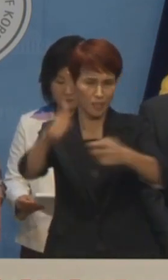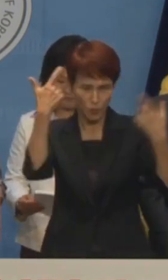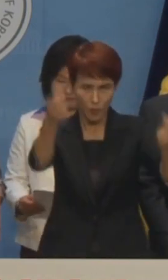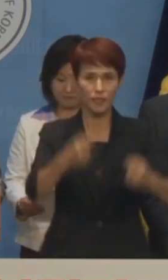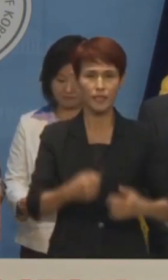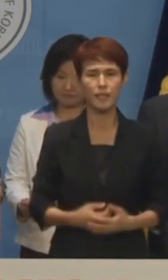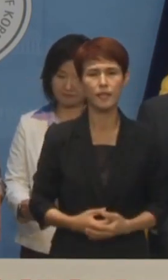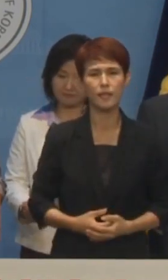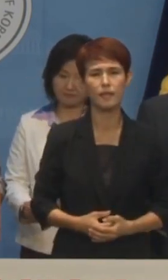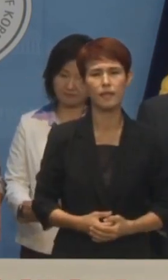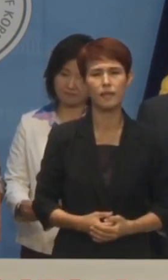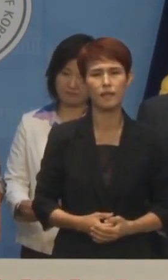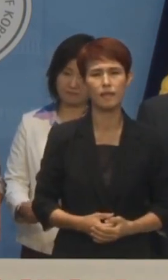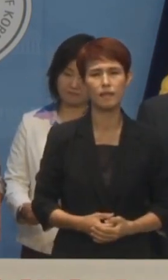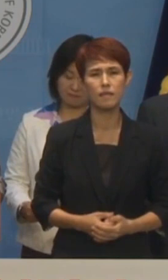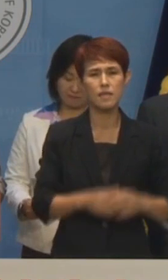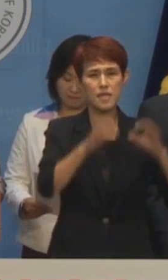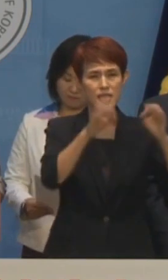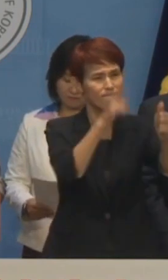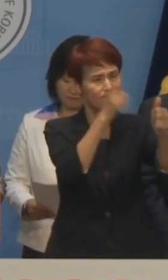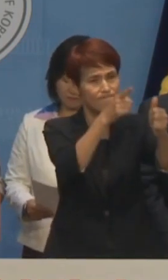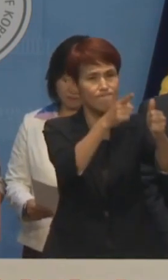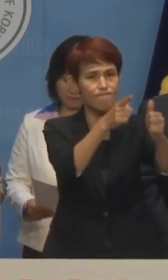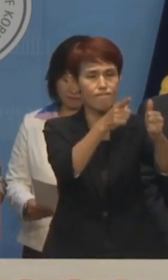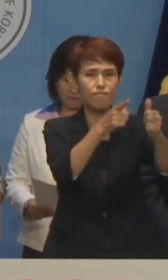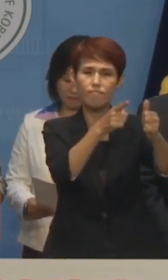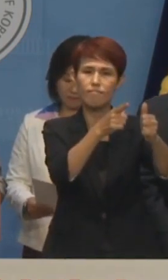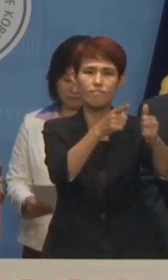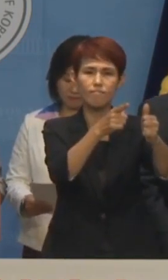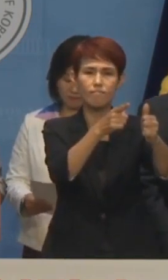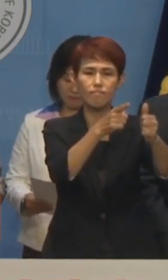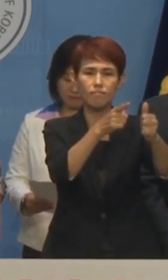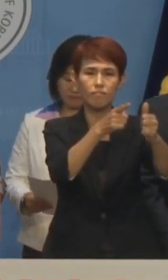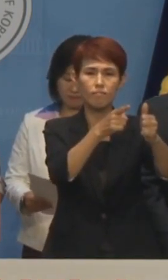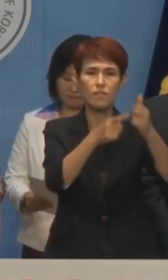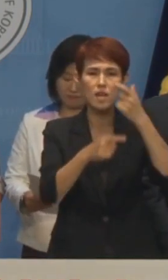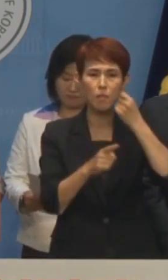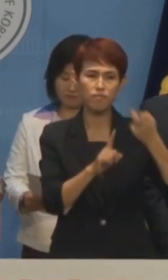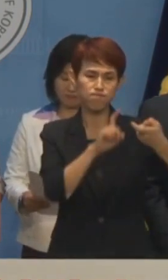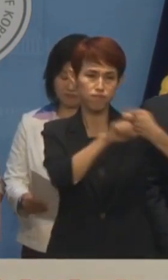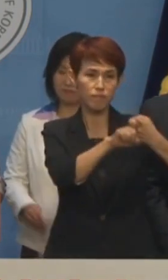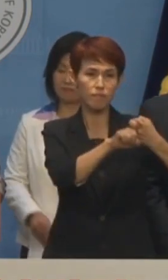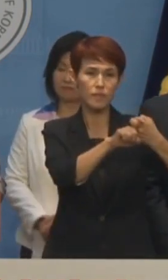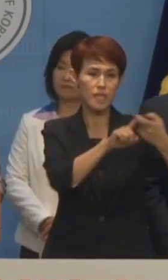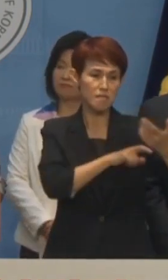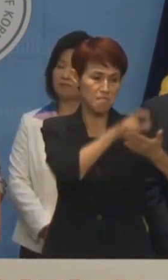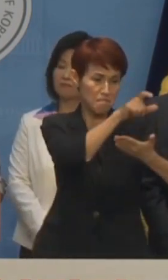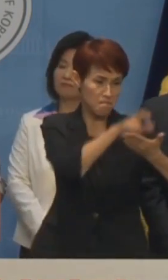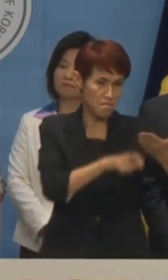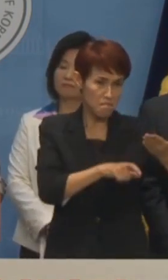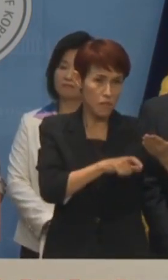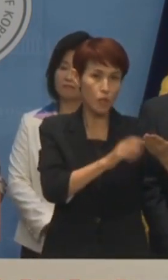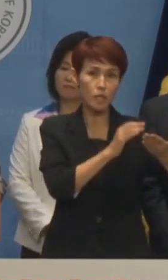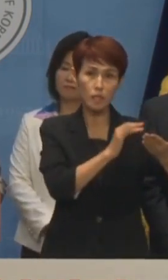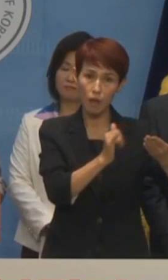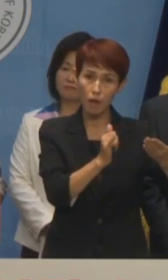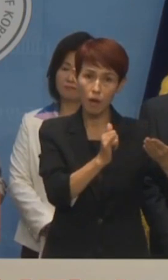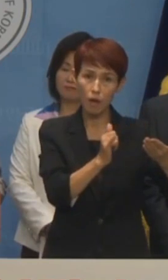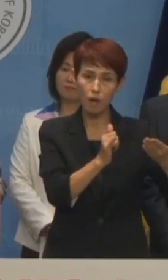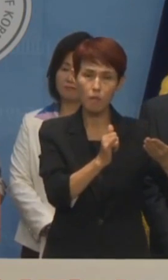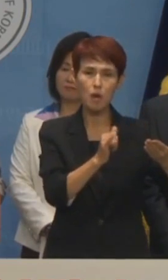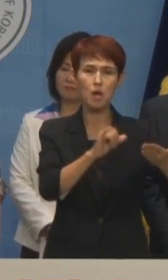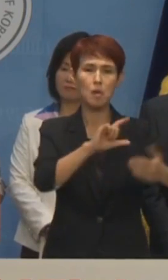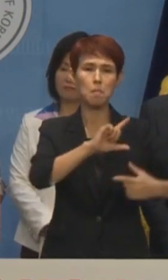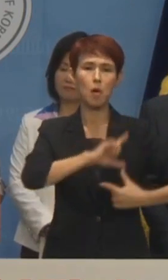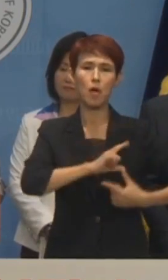폭거입니다. 김형석 씨는 취임 일성으로 친일 인명사진에 기록된 친일 인사들의